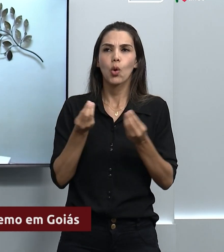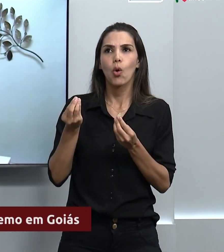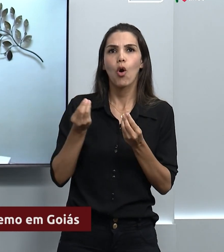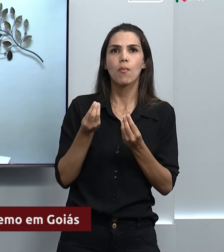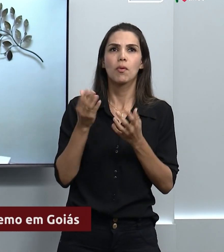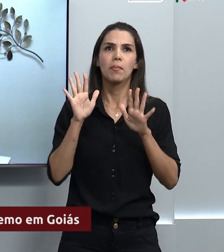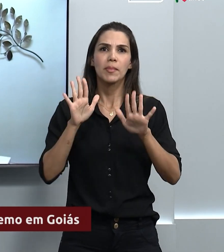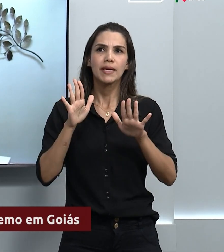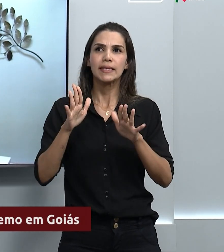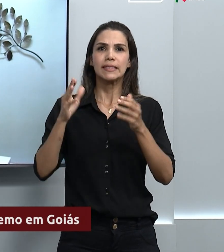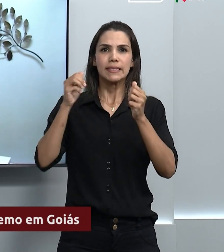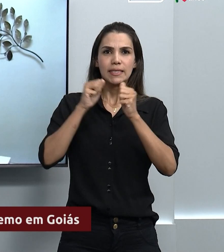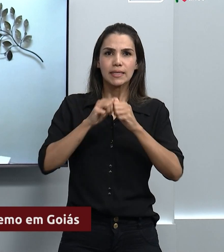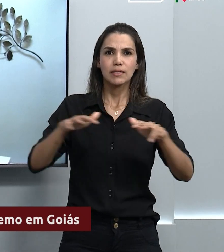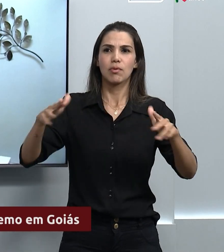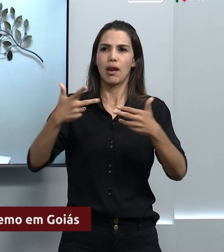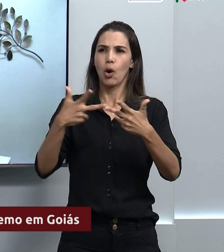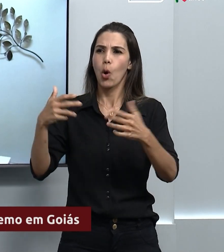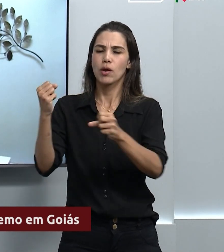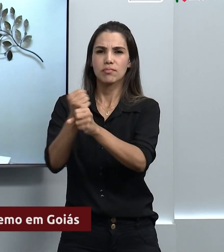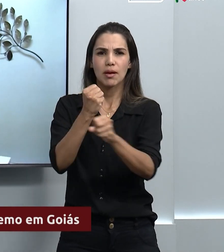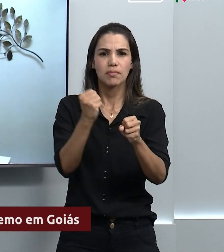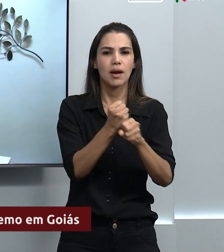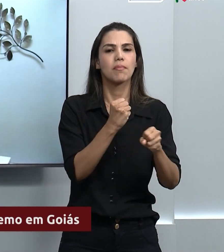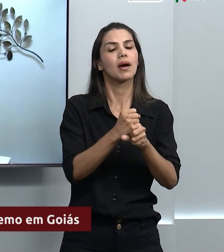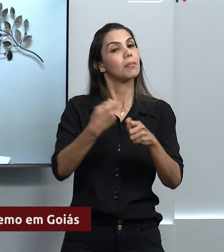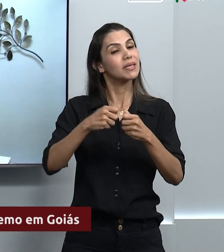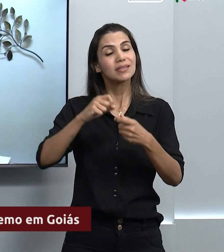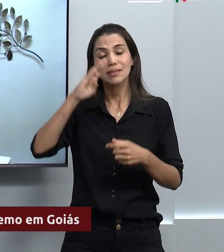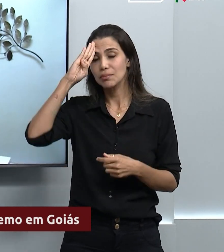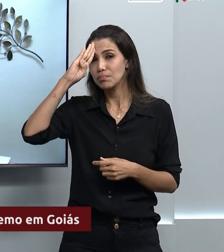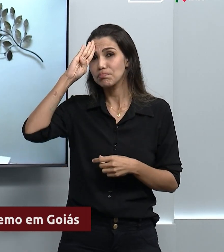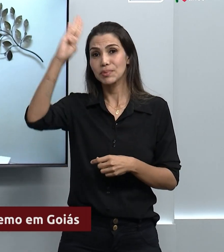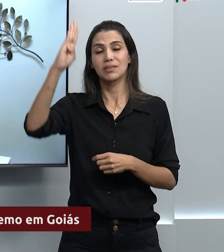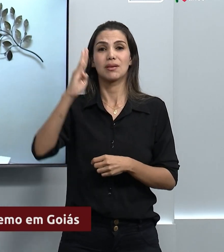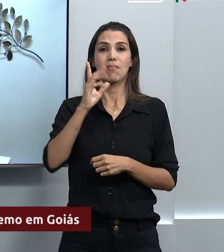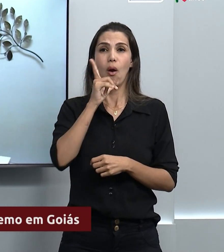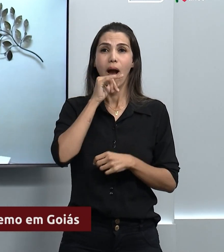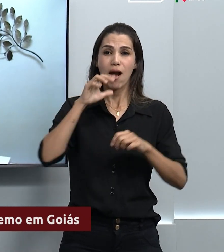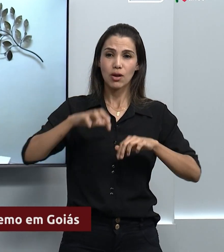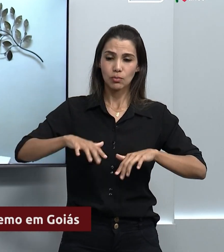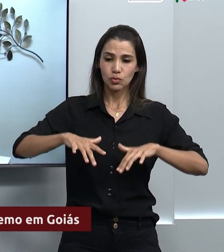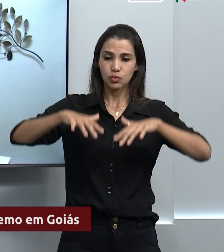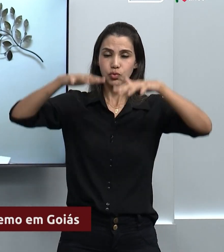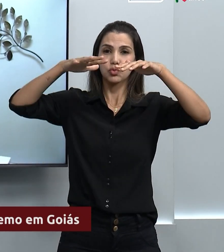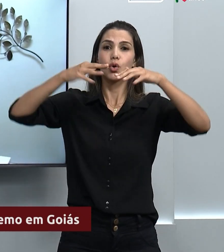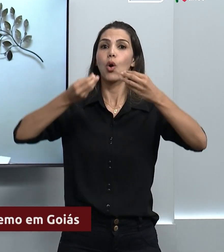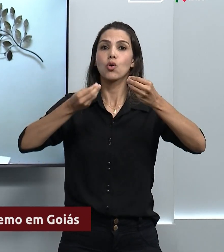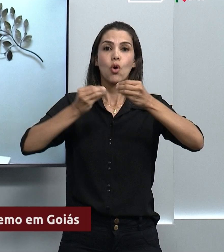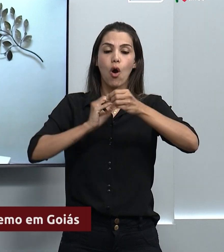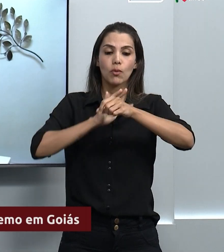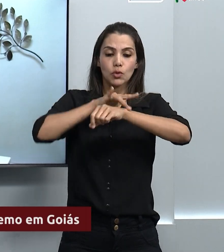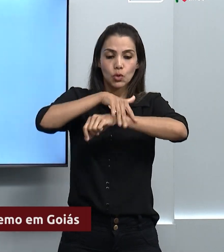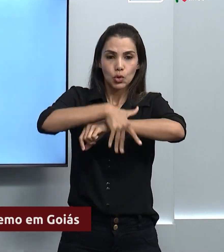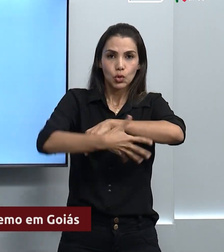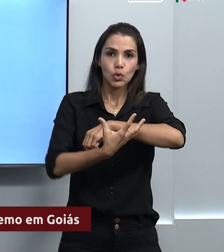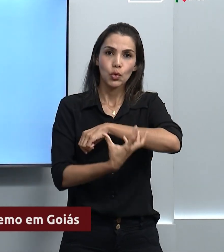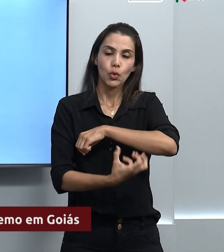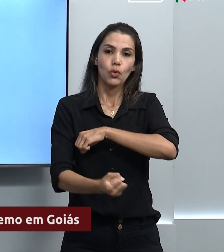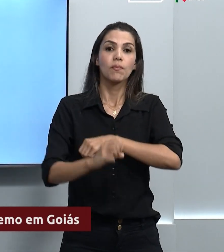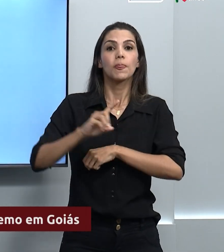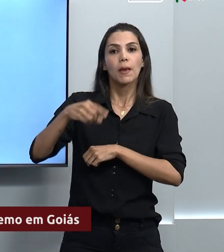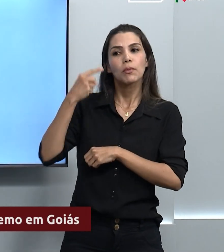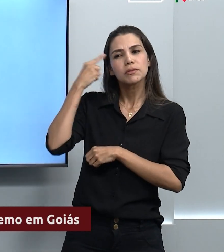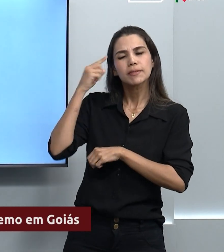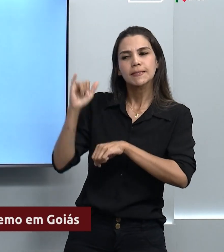expandir? Isso, rede de drenagem é um primeiro momento. Num segundo momento é a gente pensar em soluções baseadas na natureza. A